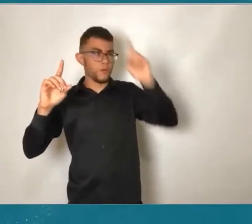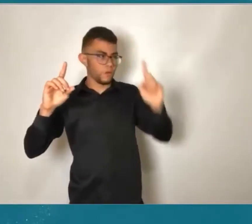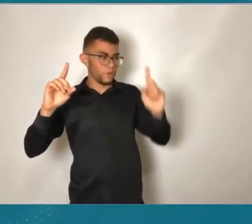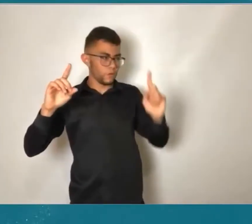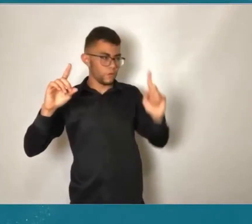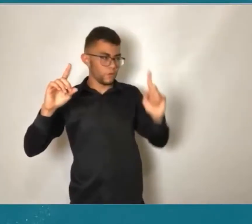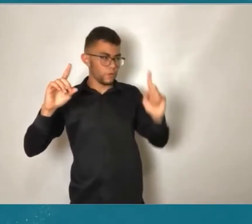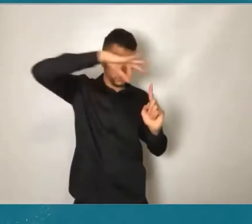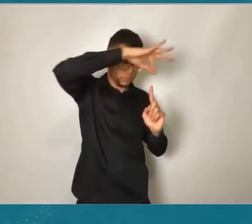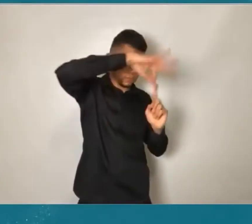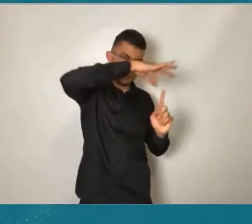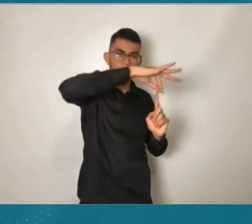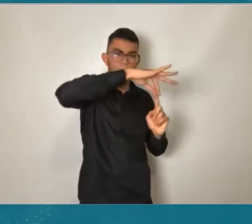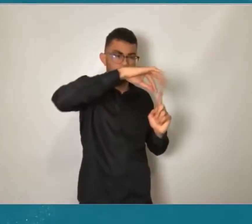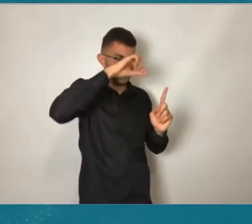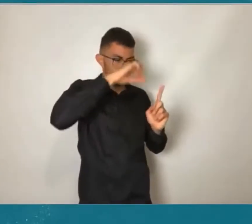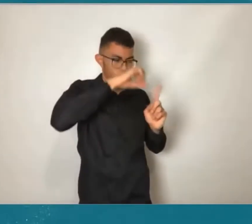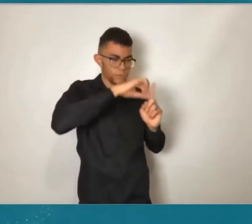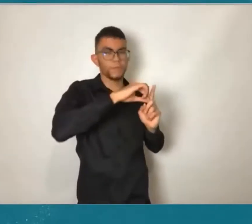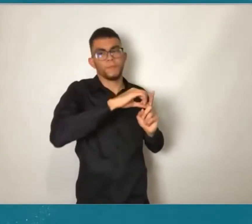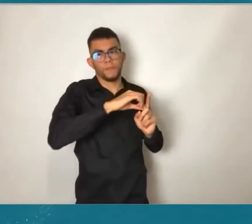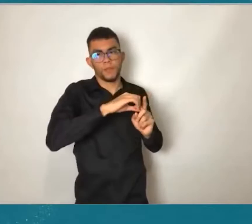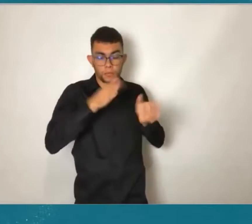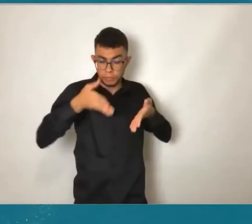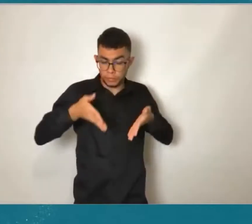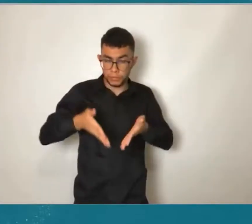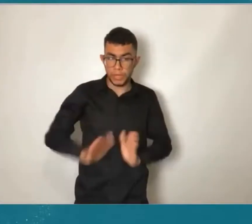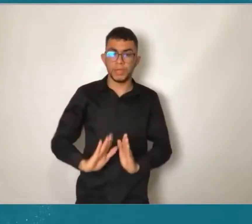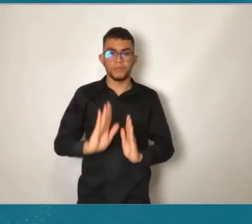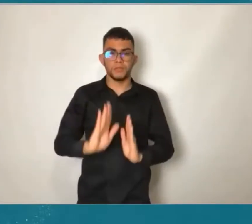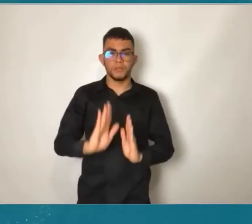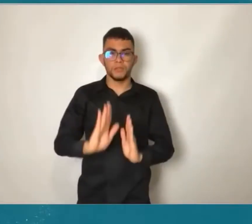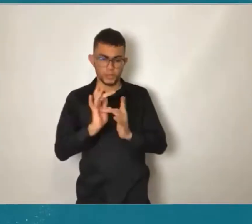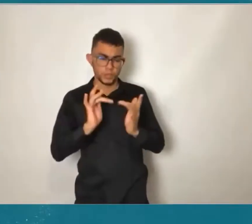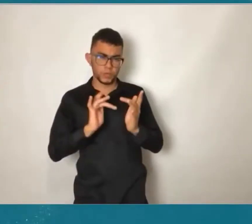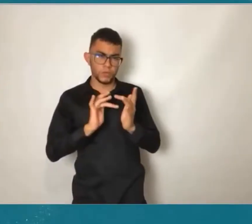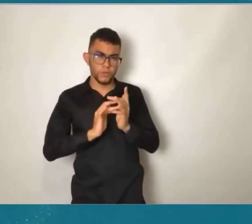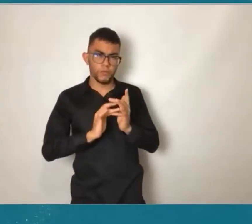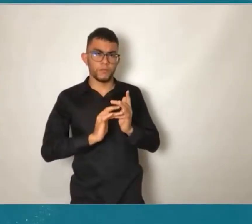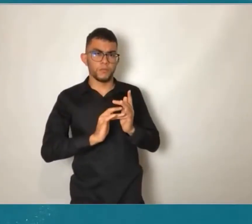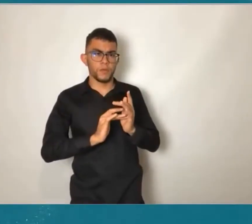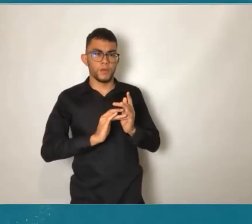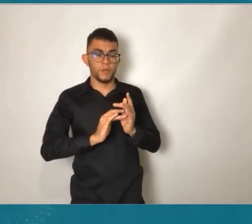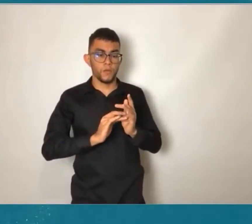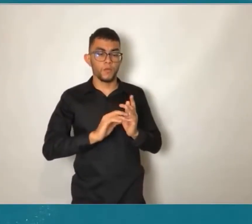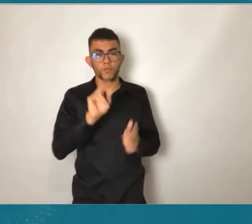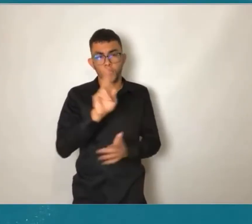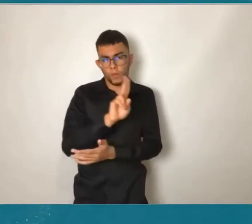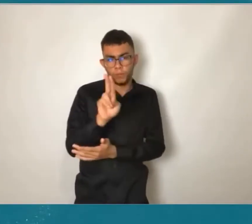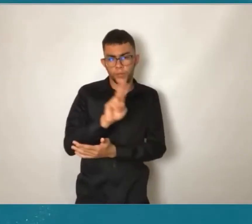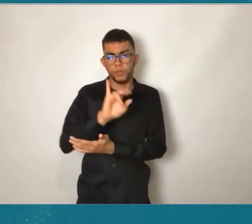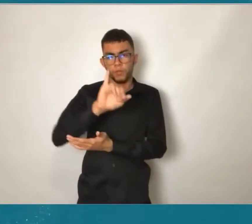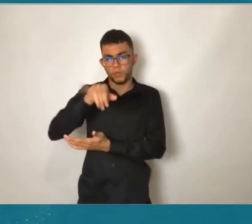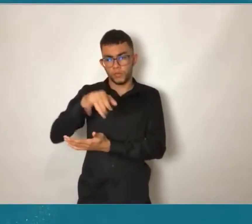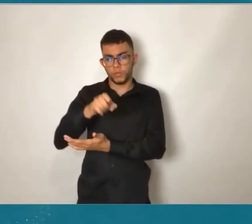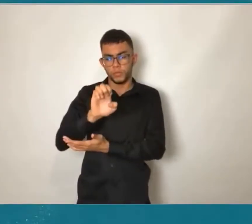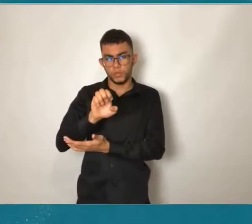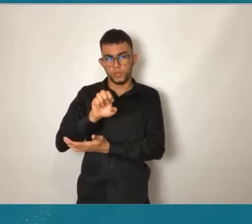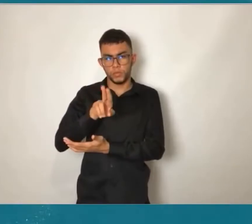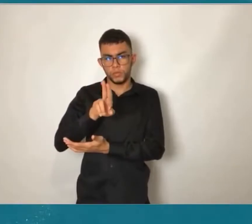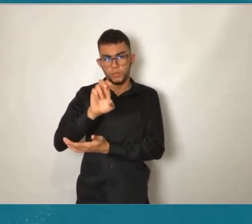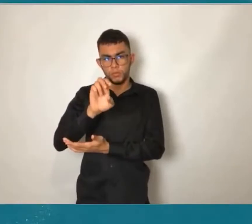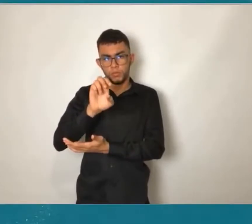Altíssimo. E Deus, o Senhor, lhe dará o trono de Davi, seu pai. Ele